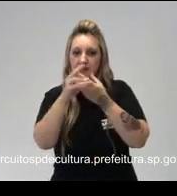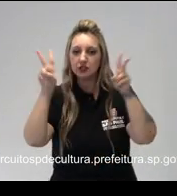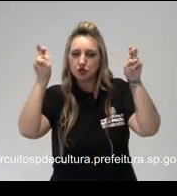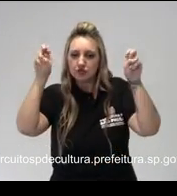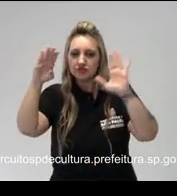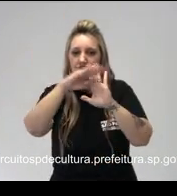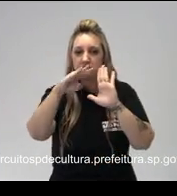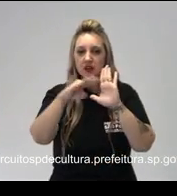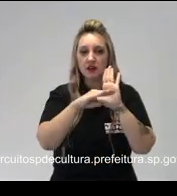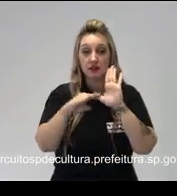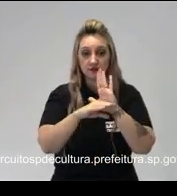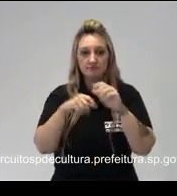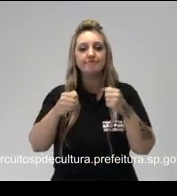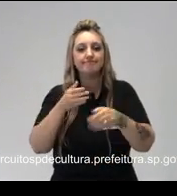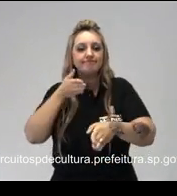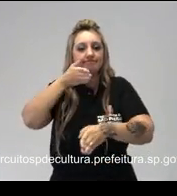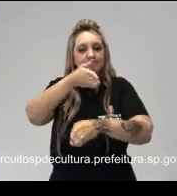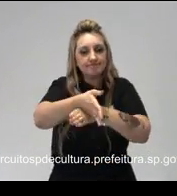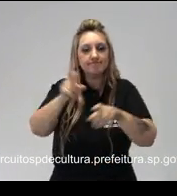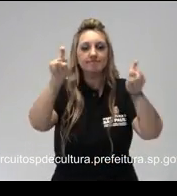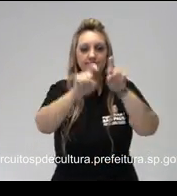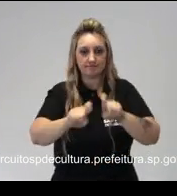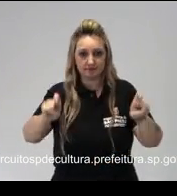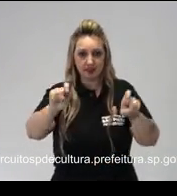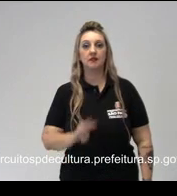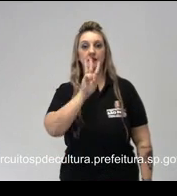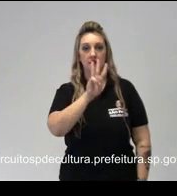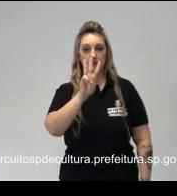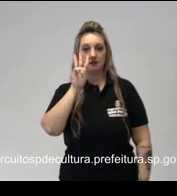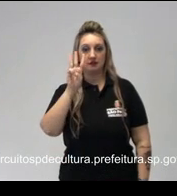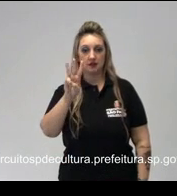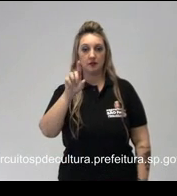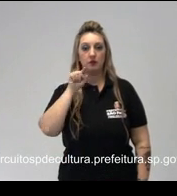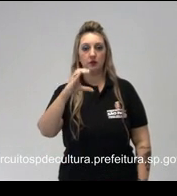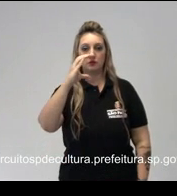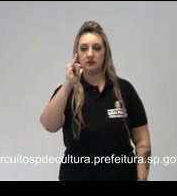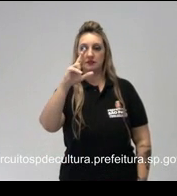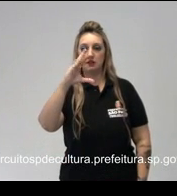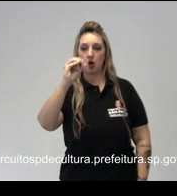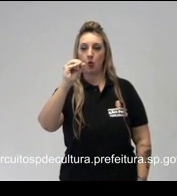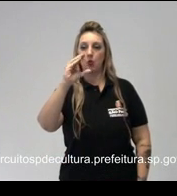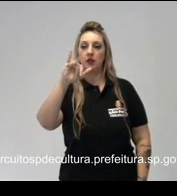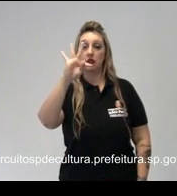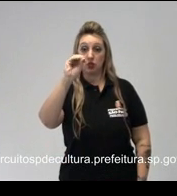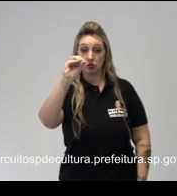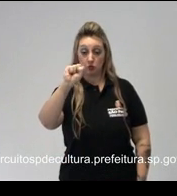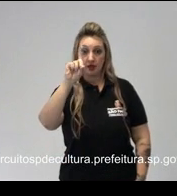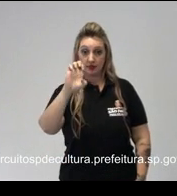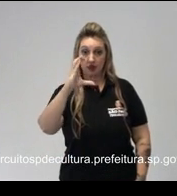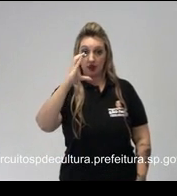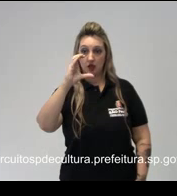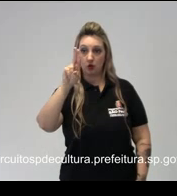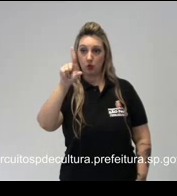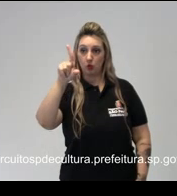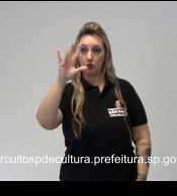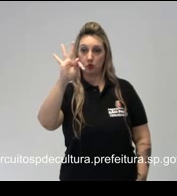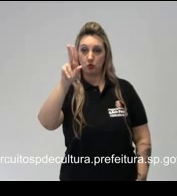de São Paulo. Gravação, produção e edição de Benjamin Lobão. Narração, Léo Pereira.